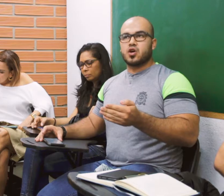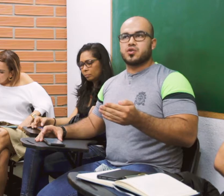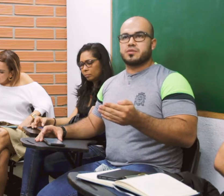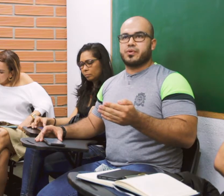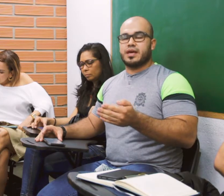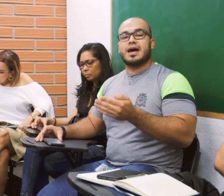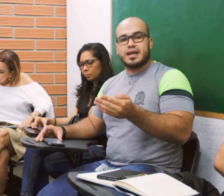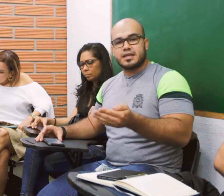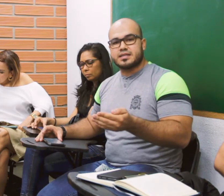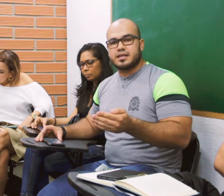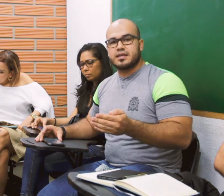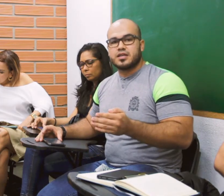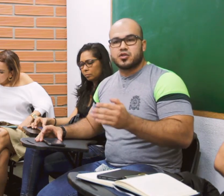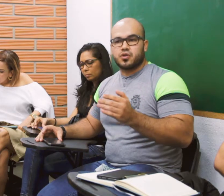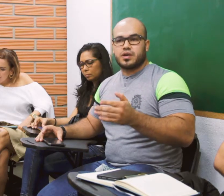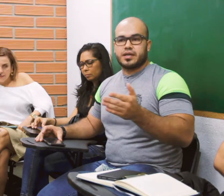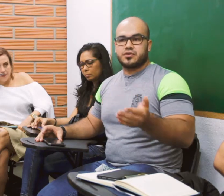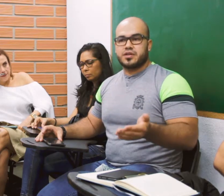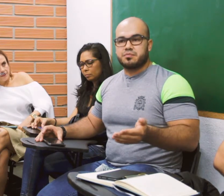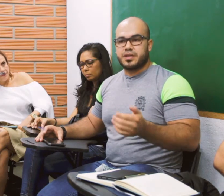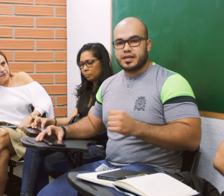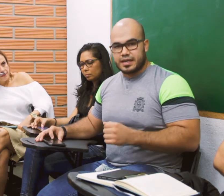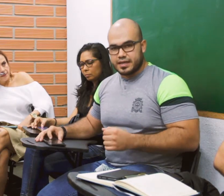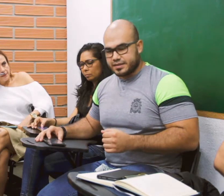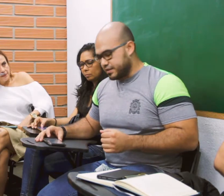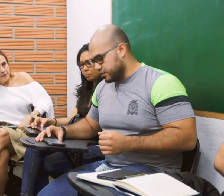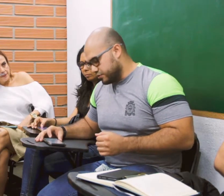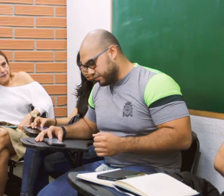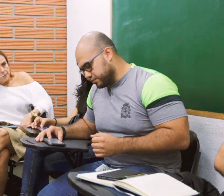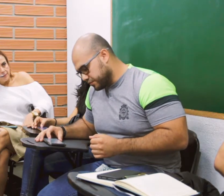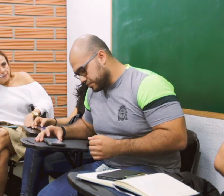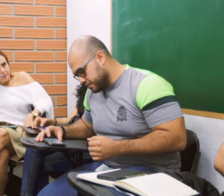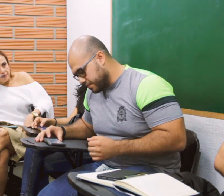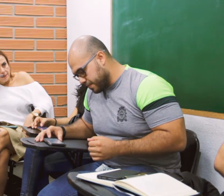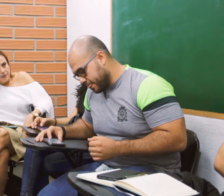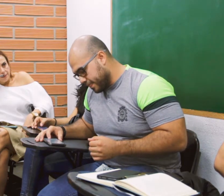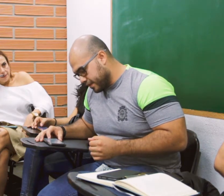resolver o se pueda analizar todo aquello que implique la deserción.